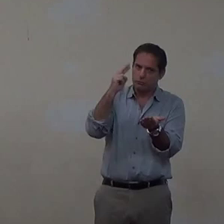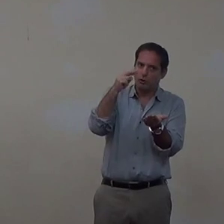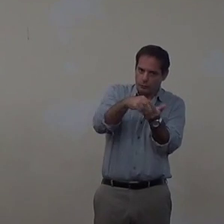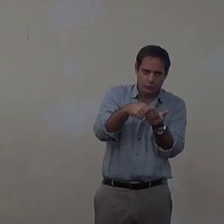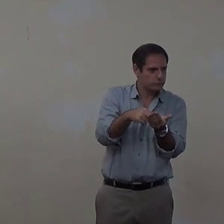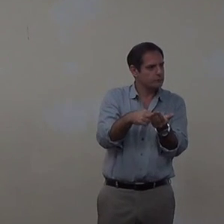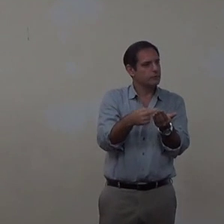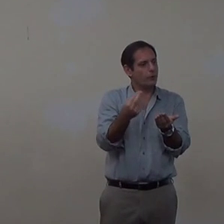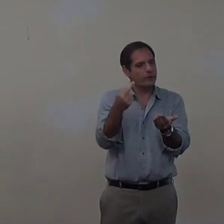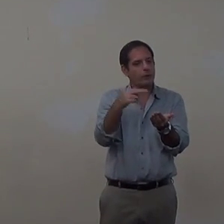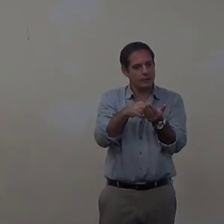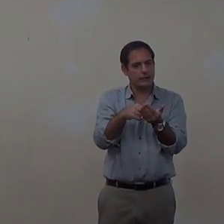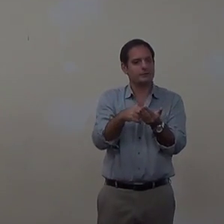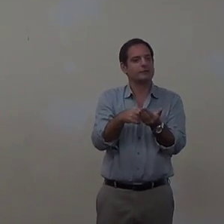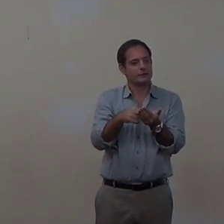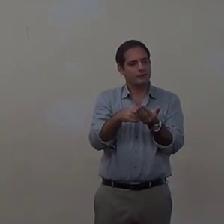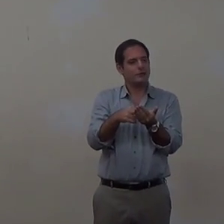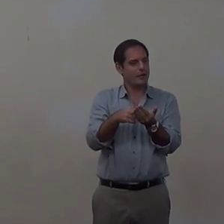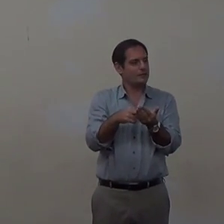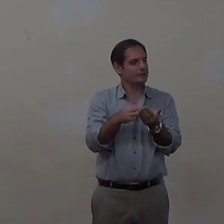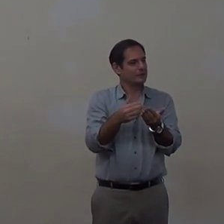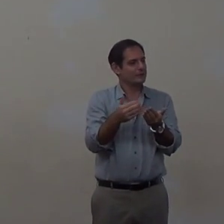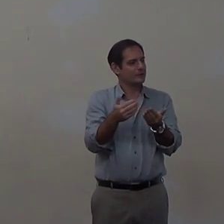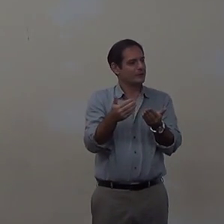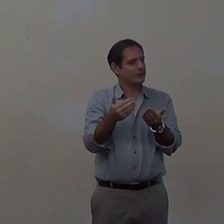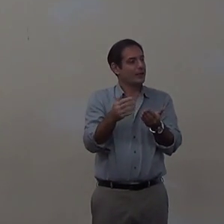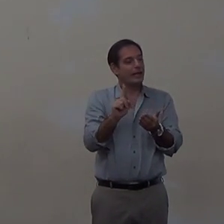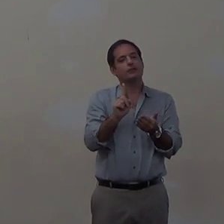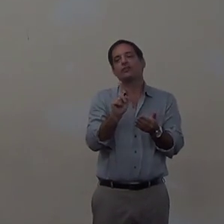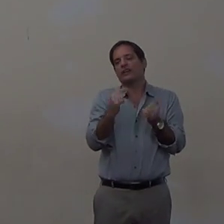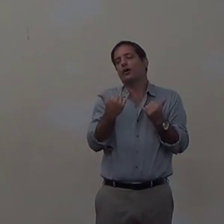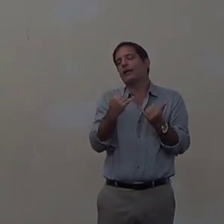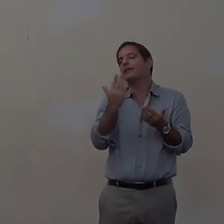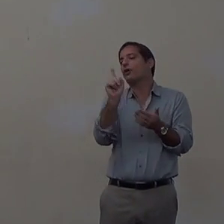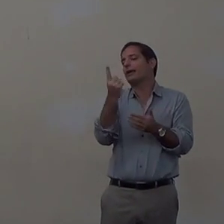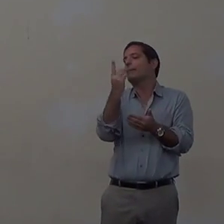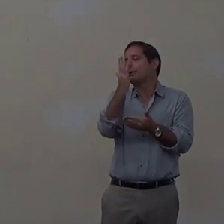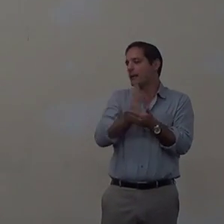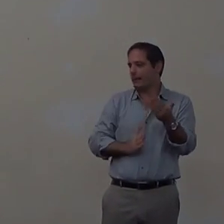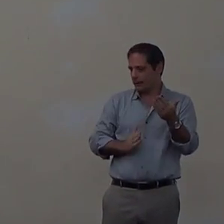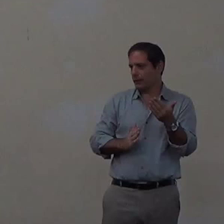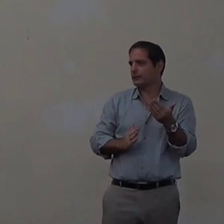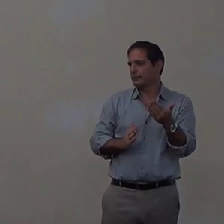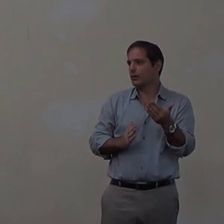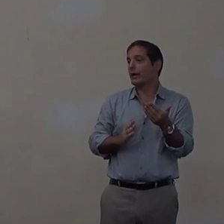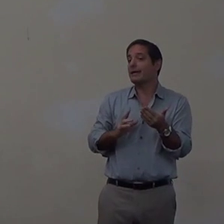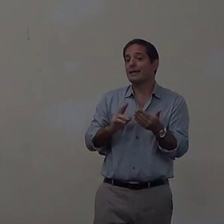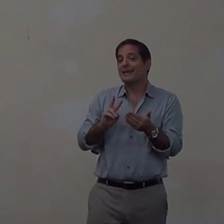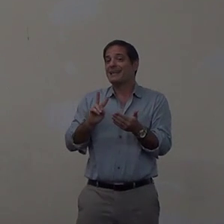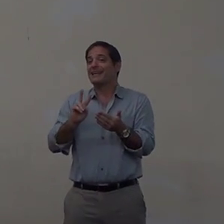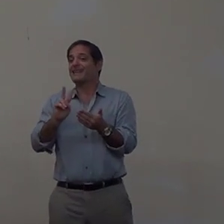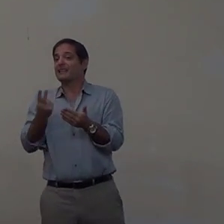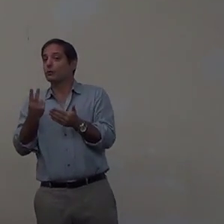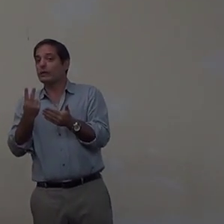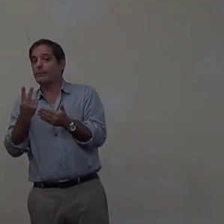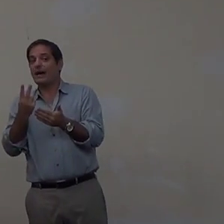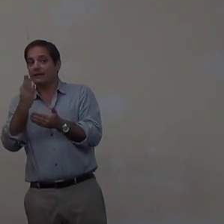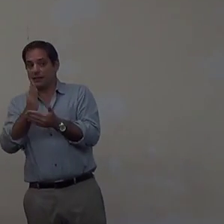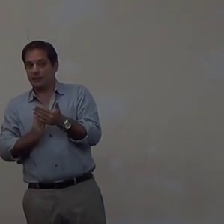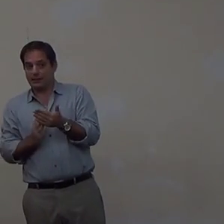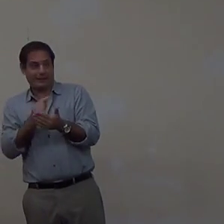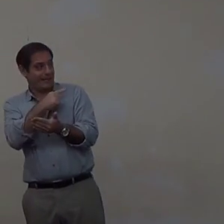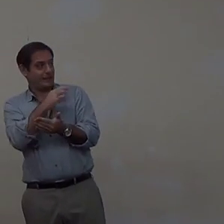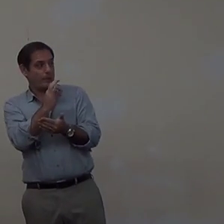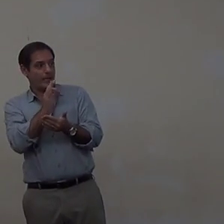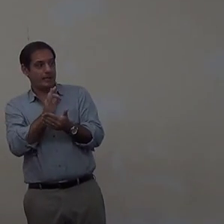vez, lo ven de vuelta, ¿ok? Entonces sí, hoy es la primera parte, ¿ok? La segunda